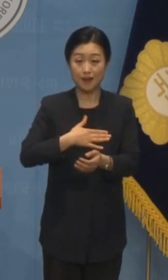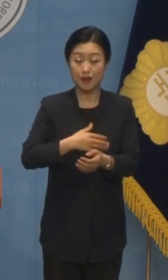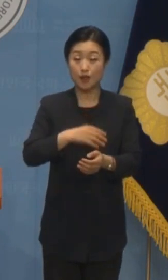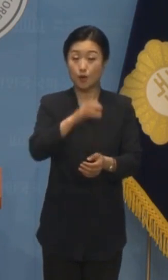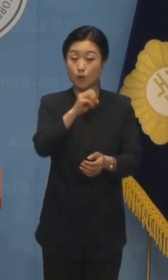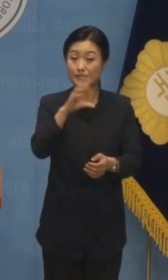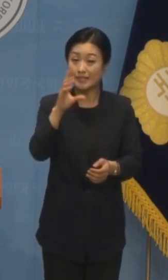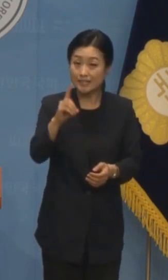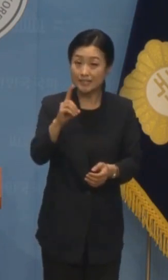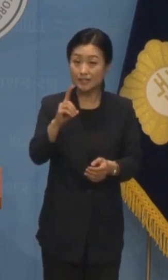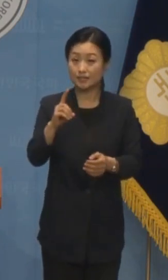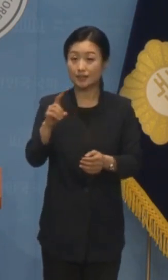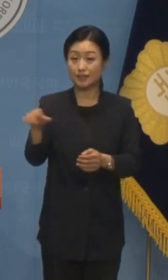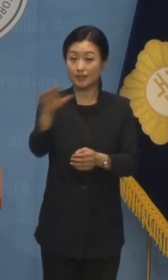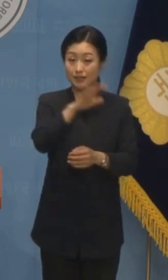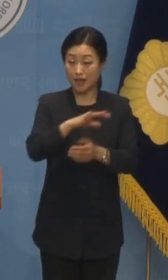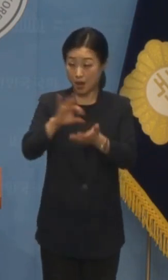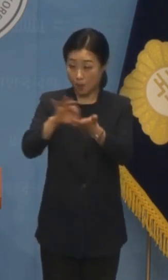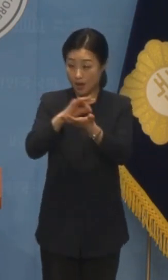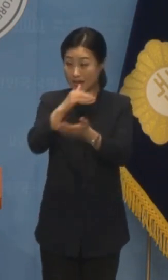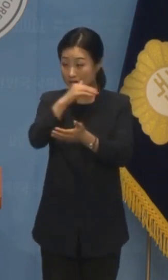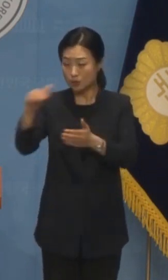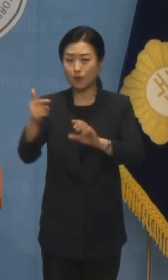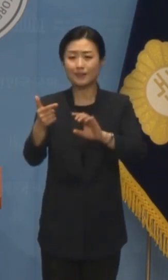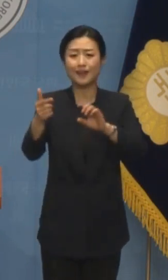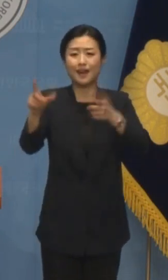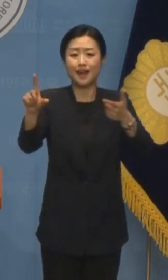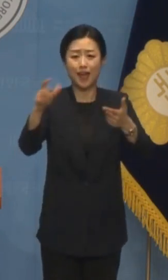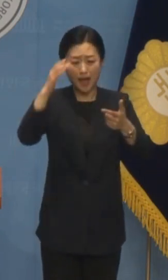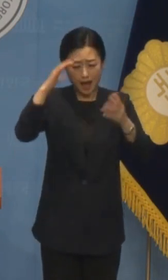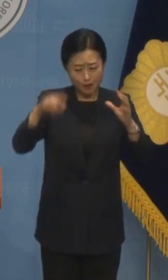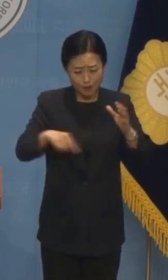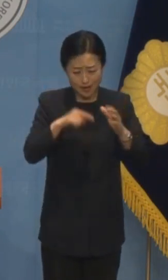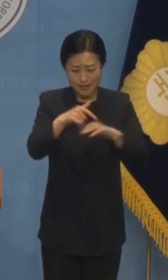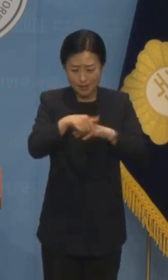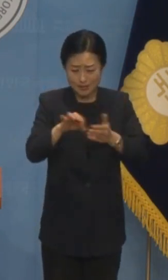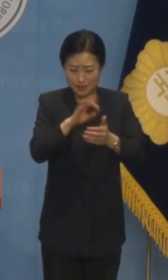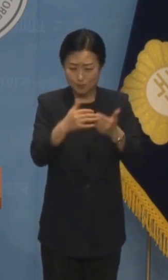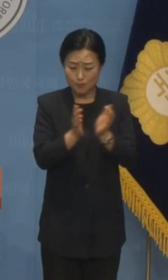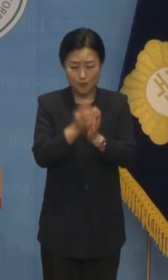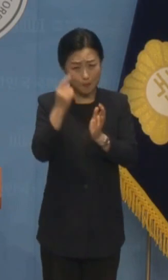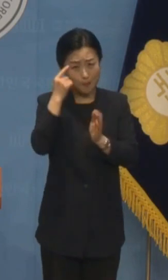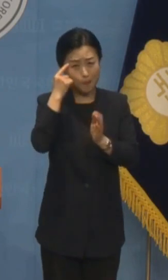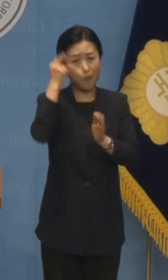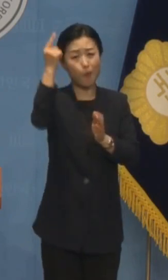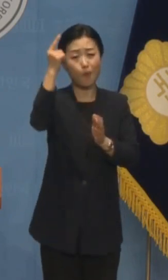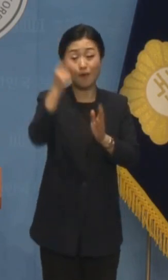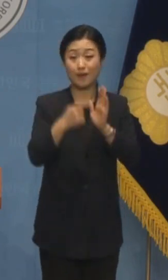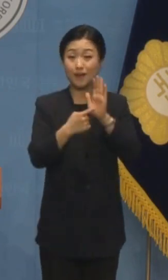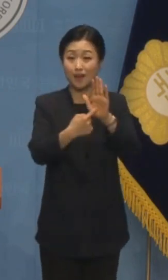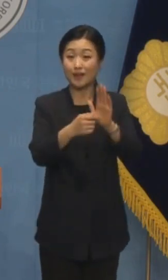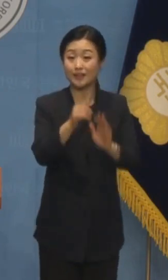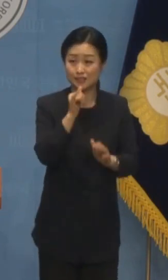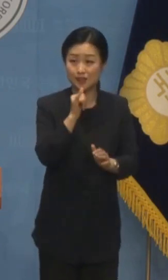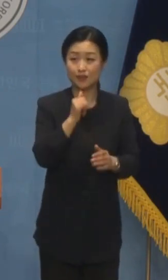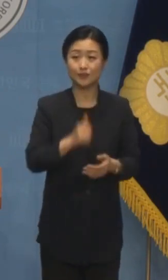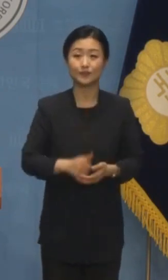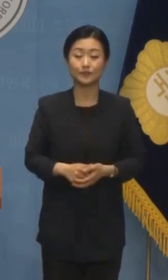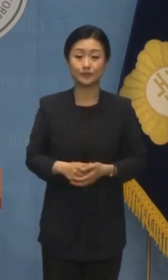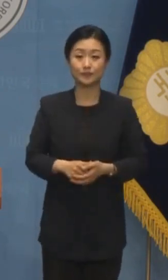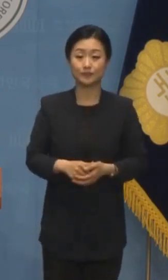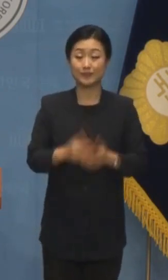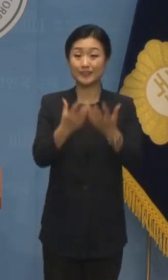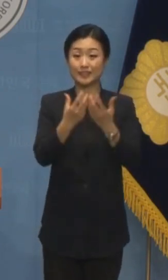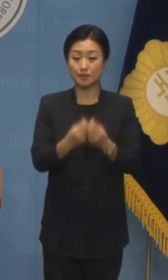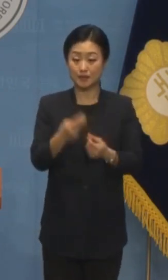OECD 같은 국제기구들의 회계 기준과는 다른 대한민국 기획재정부가 발명한 국가회계 기준을 사용하기 때문입니다.